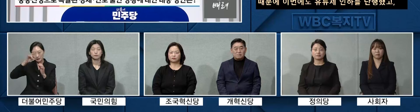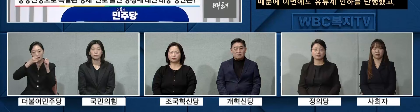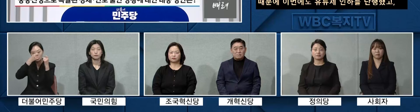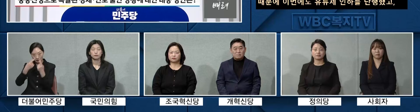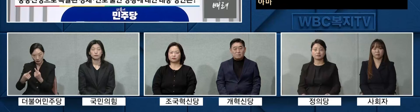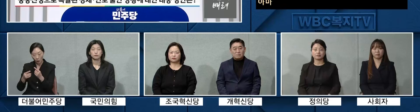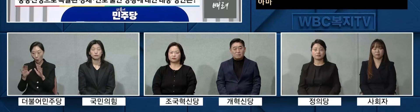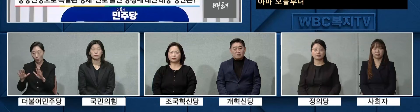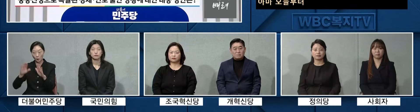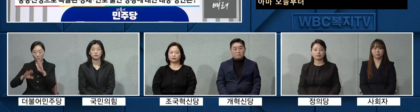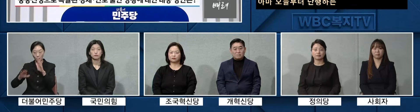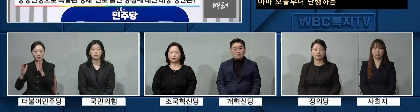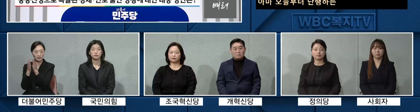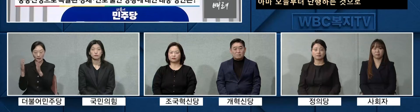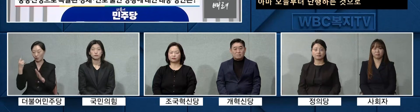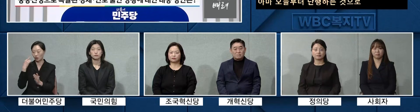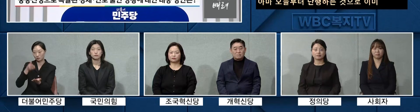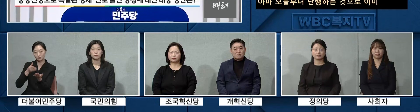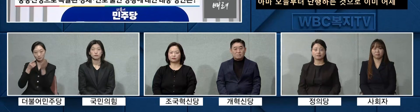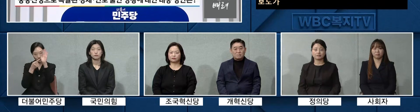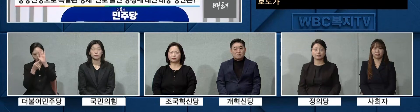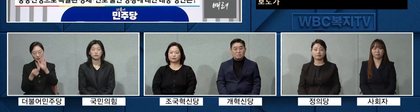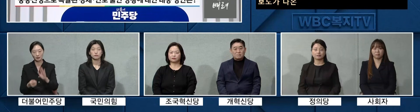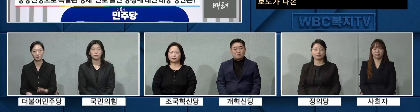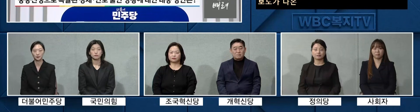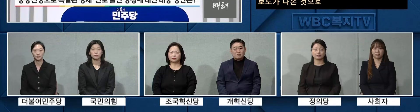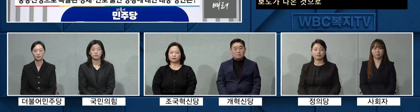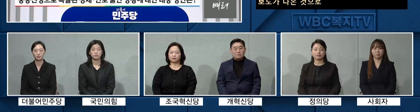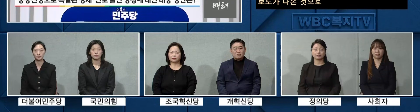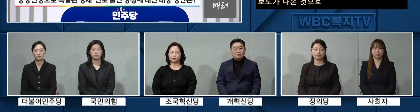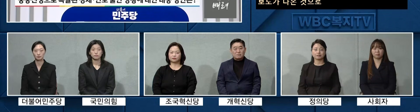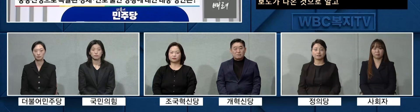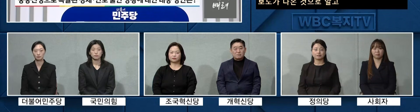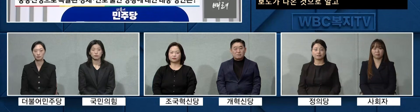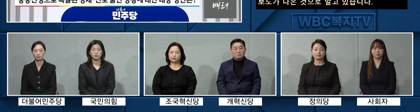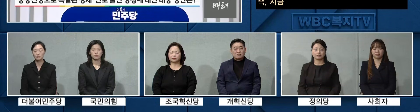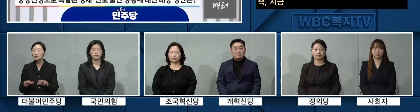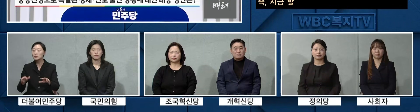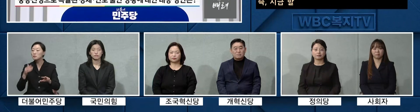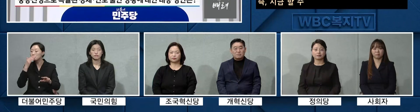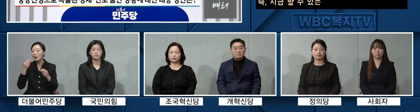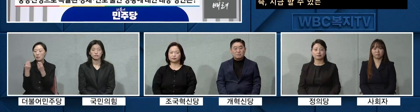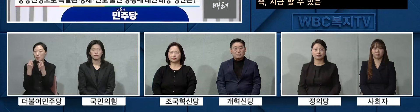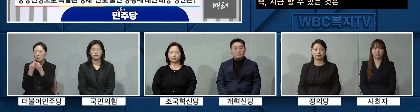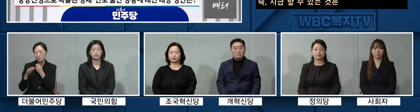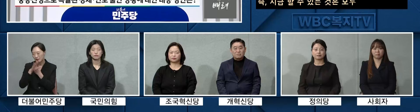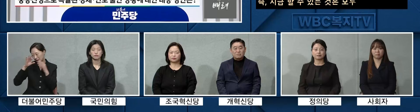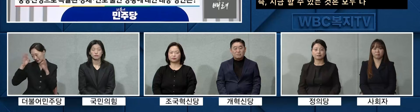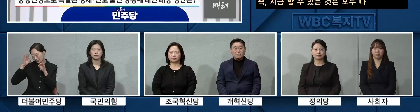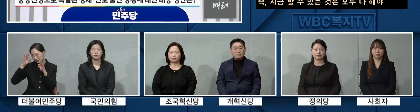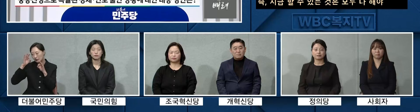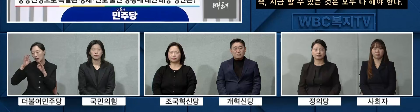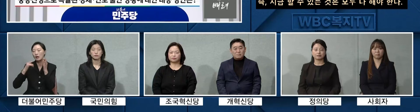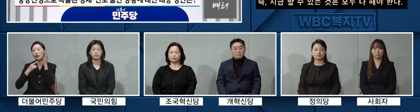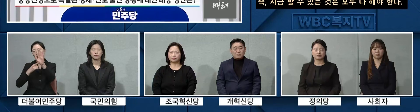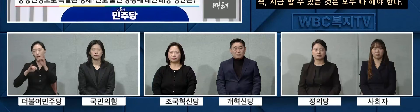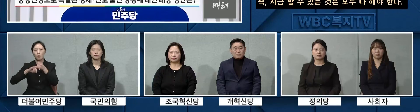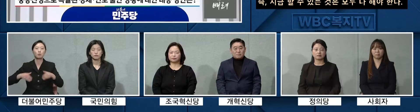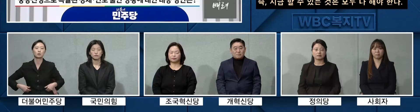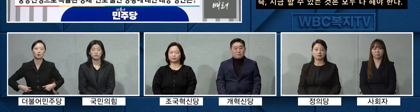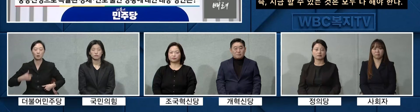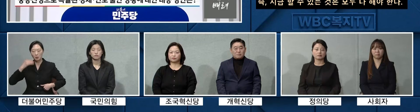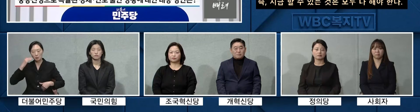것으로 이미 어제 보도가 나온 것으로 알고 있습니다. 즉 지금 할 수 있는 것은 모두 다 해야 된다. 라는 것이 저희